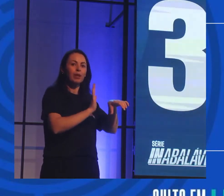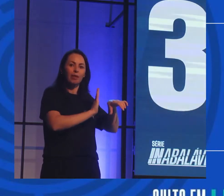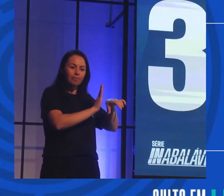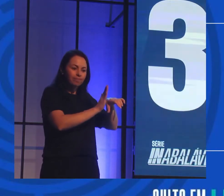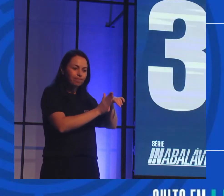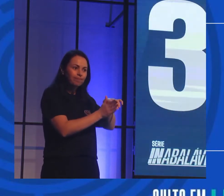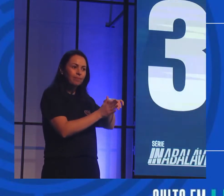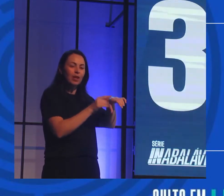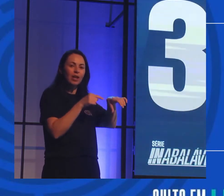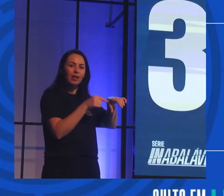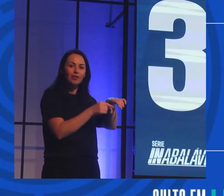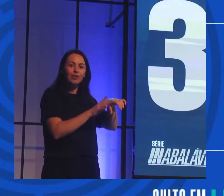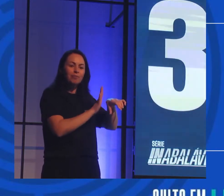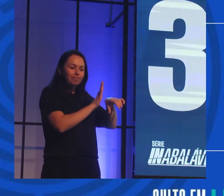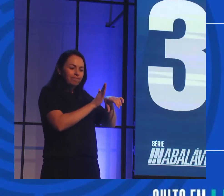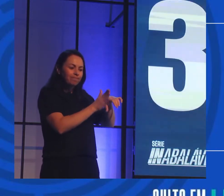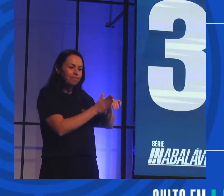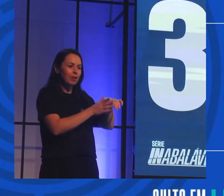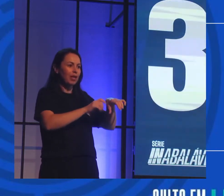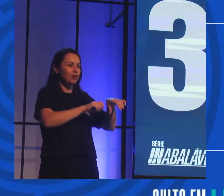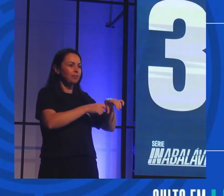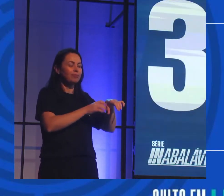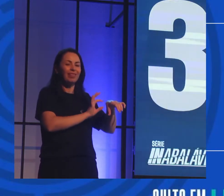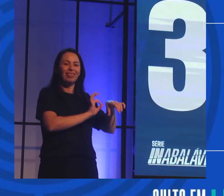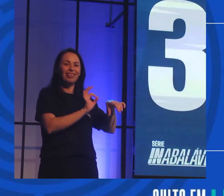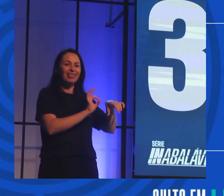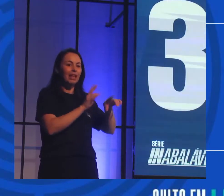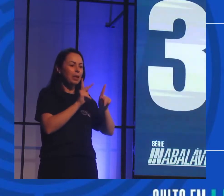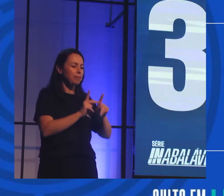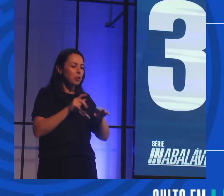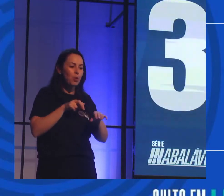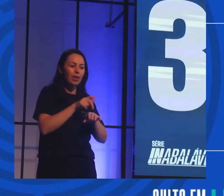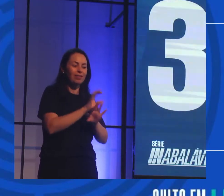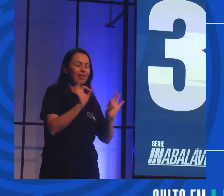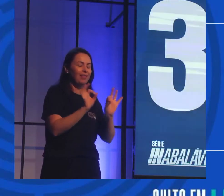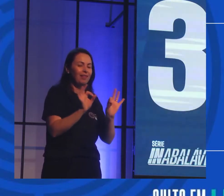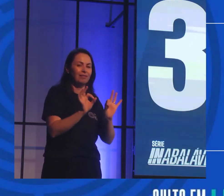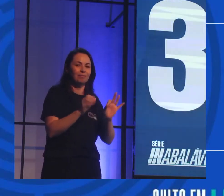ninguém tirasse, de fato ficasse ali, ninguém poderia entrar lá.